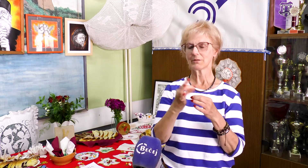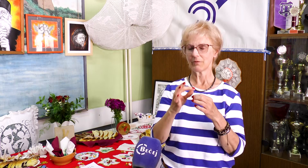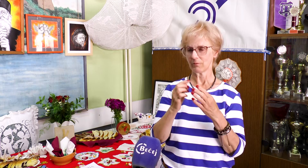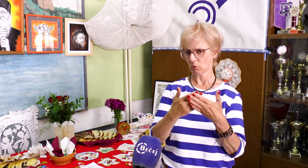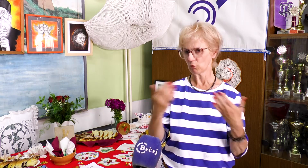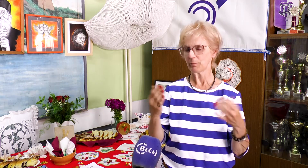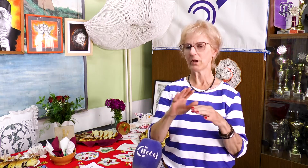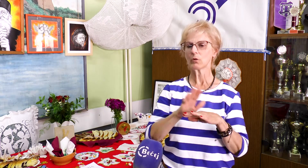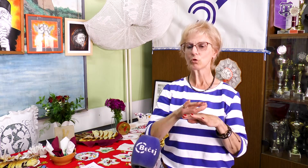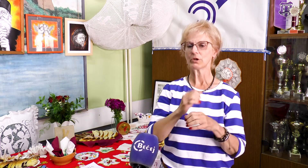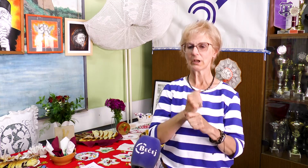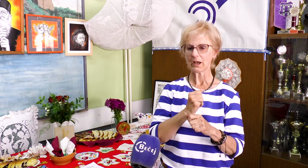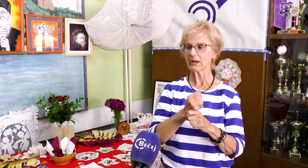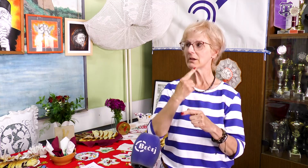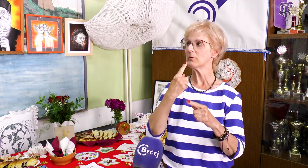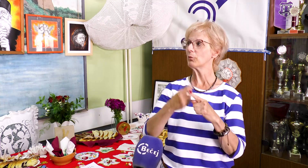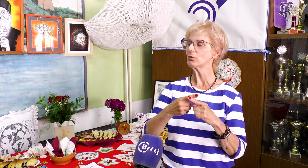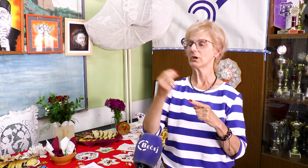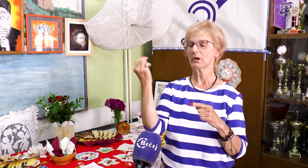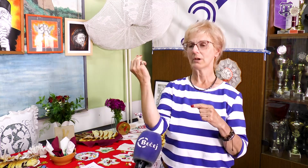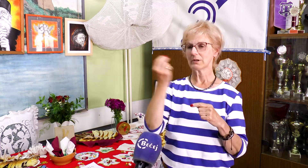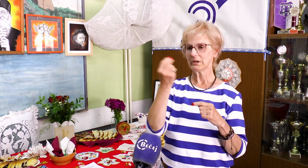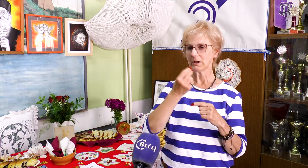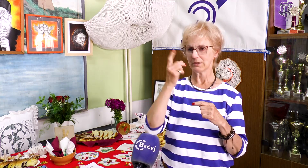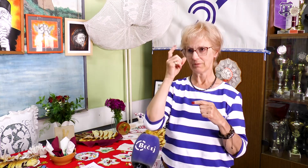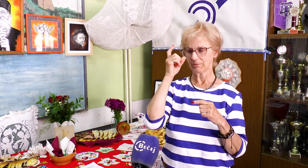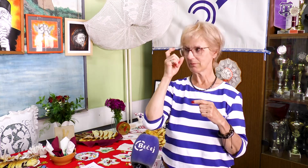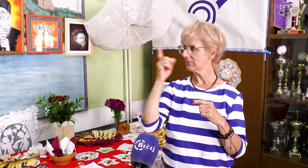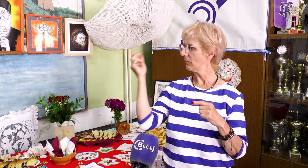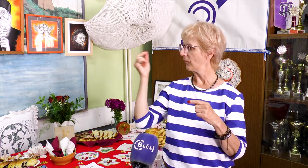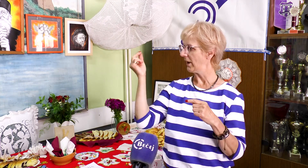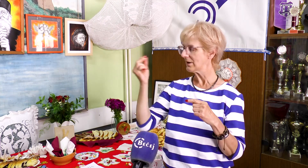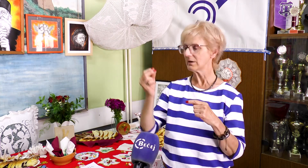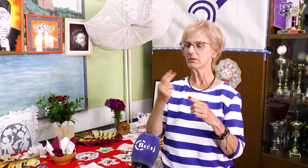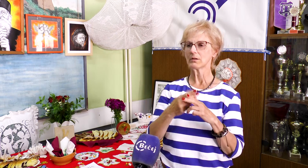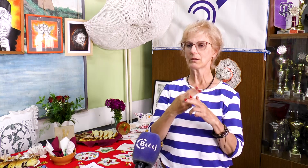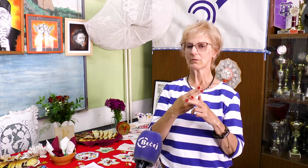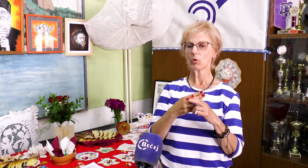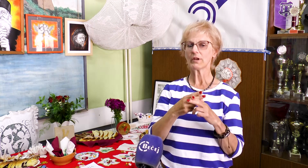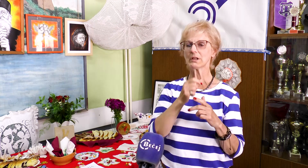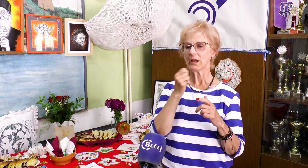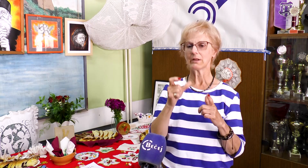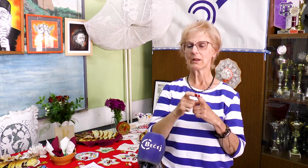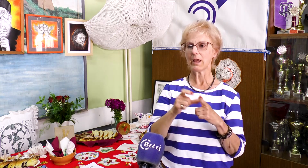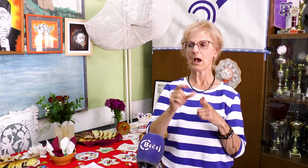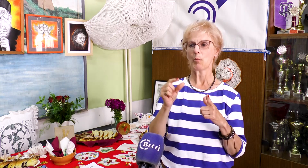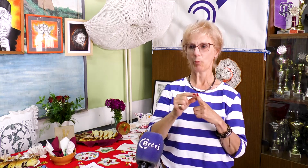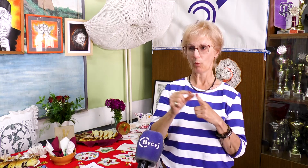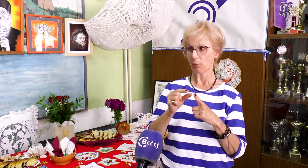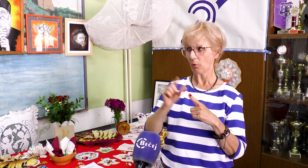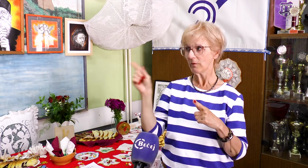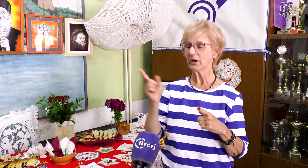I službe, ručni rad i put slika vesi. Zove se